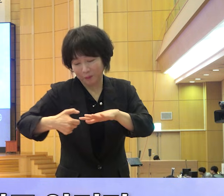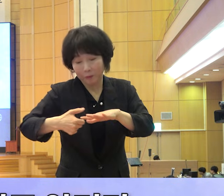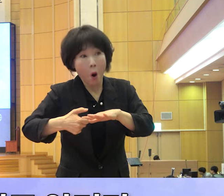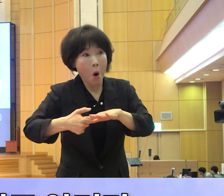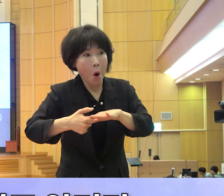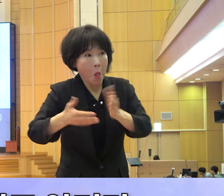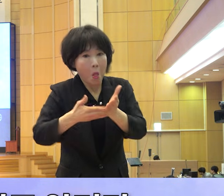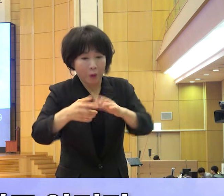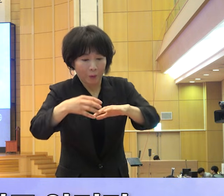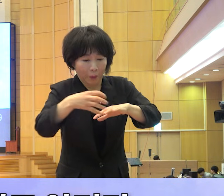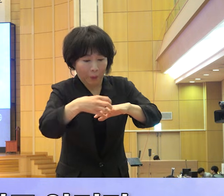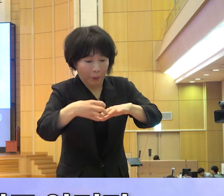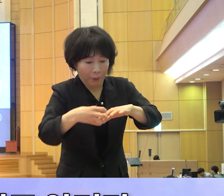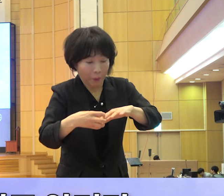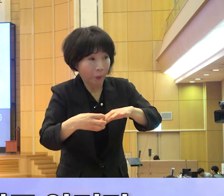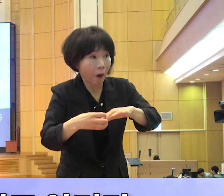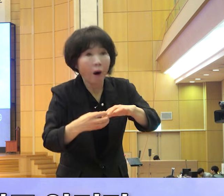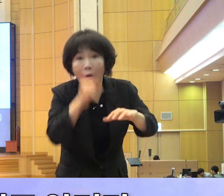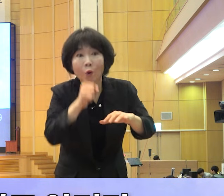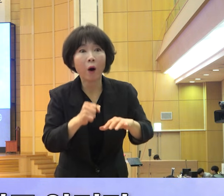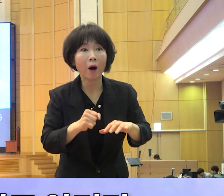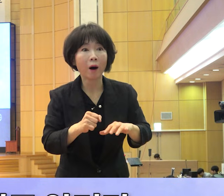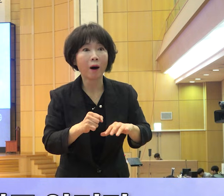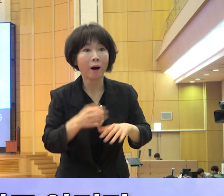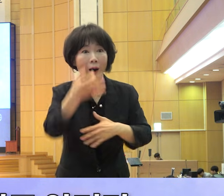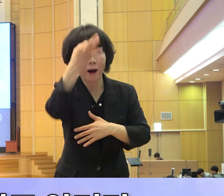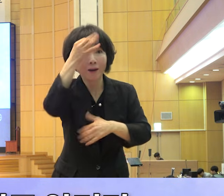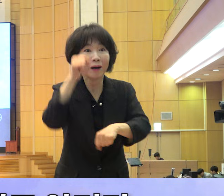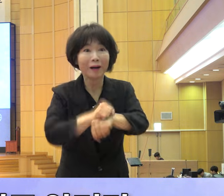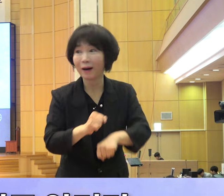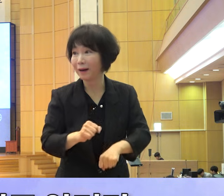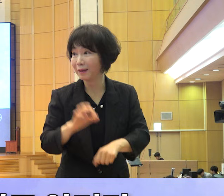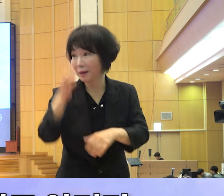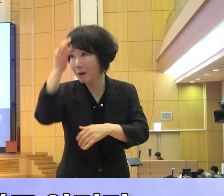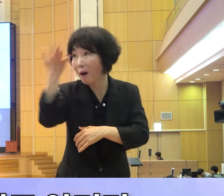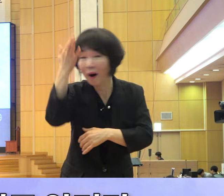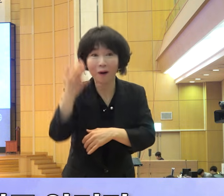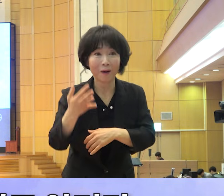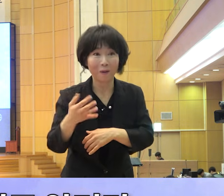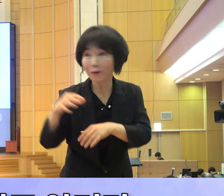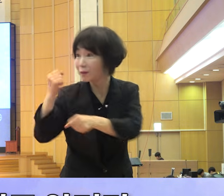손톱깎이 속에 딱 모아졌다가 한 번에 탁 털면 나오는 거예요.